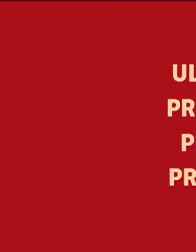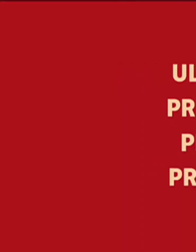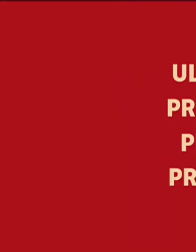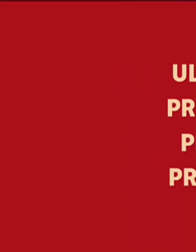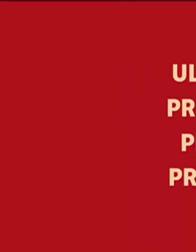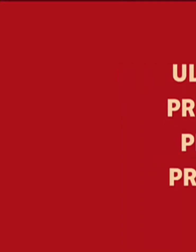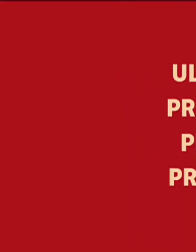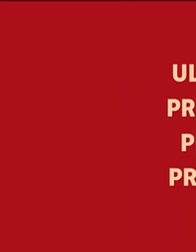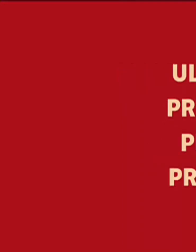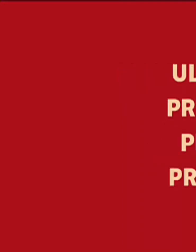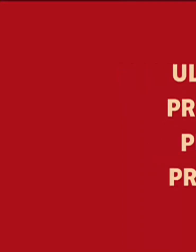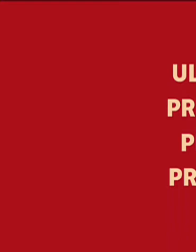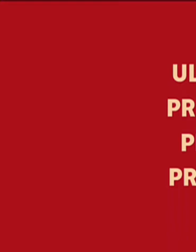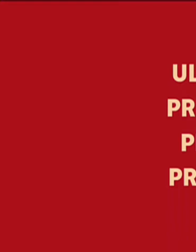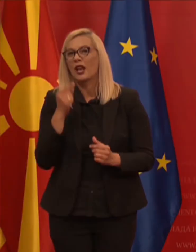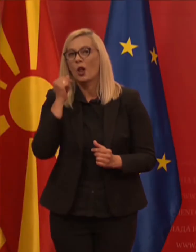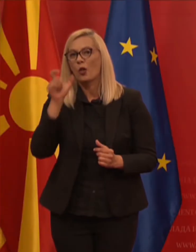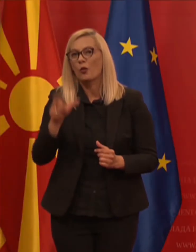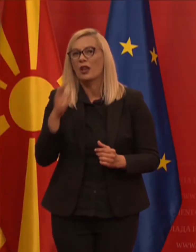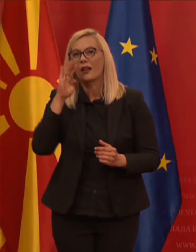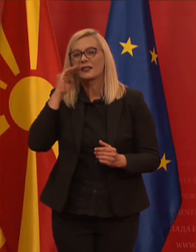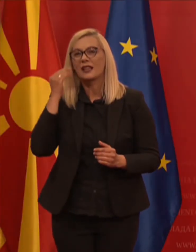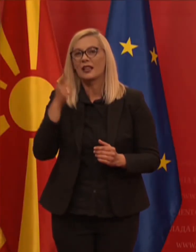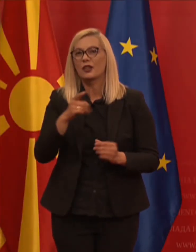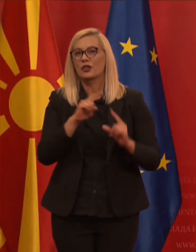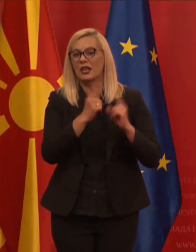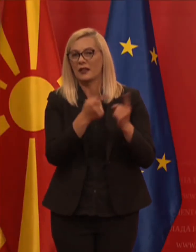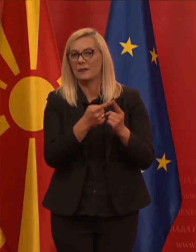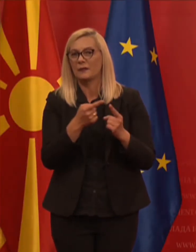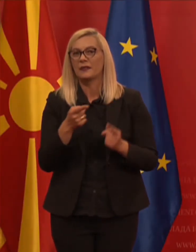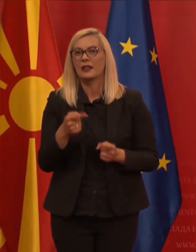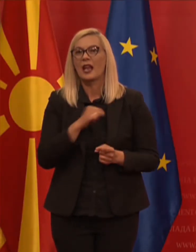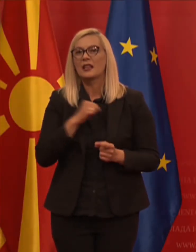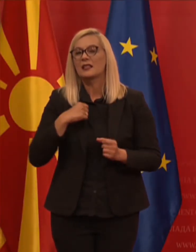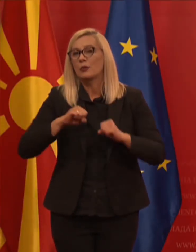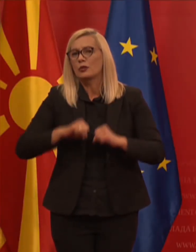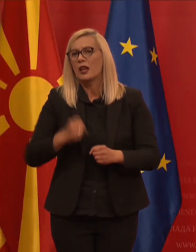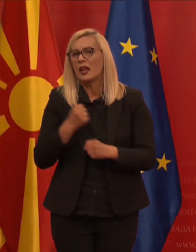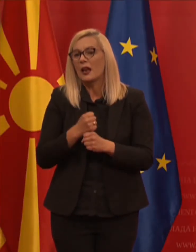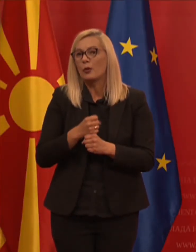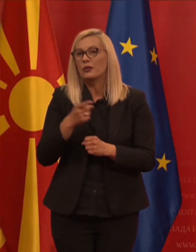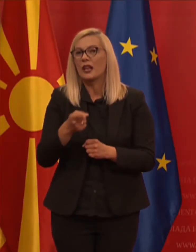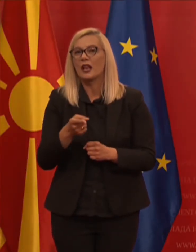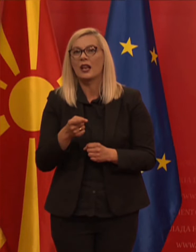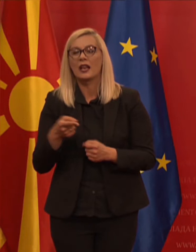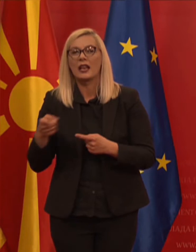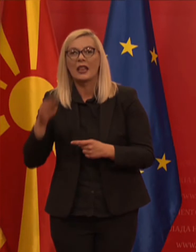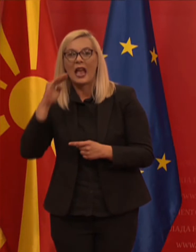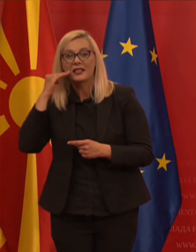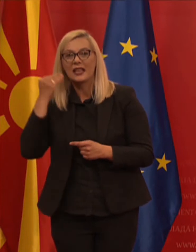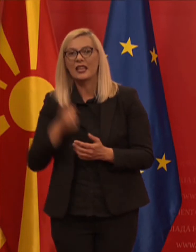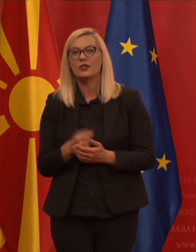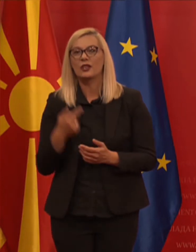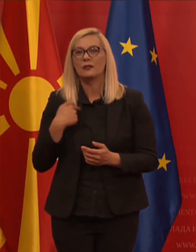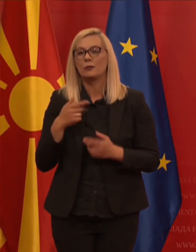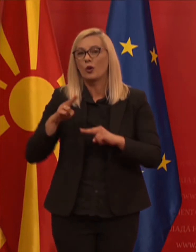квалификуван кадар во занаетчиските дејности. Напоменувам дека на самостојните вршители на дејност, односно на занаетчиите,